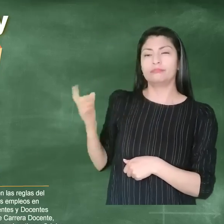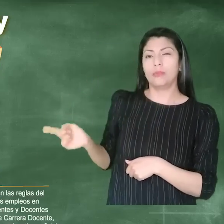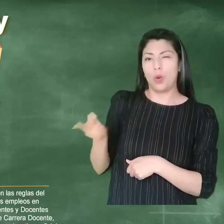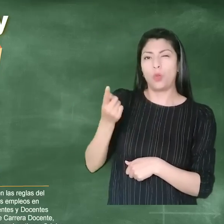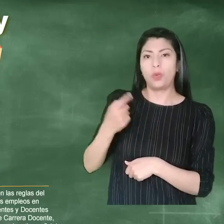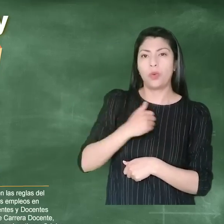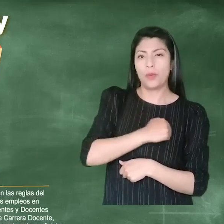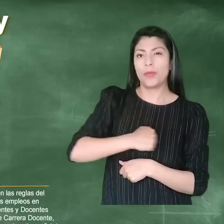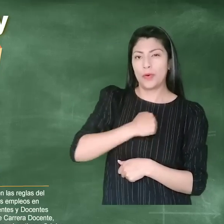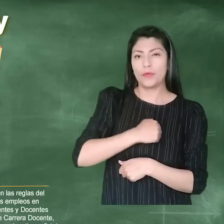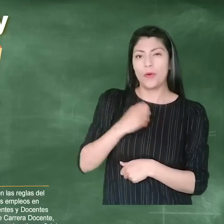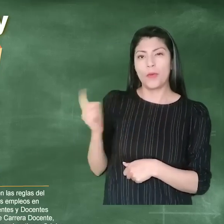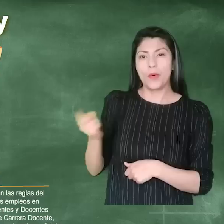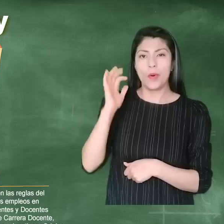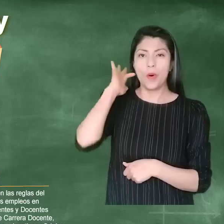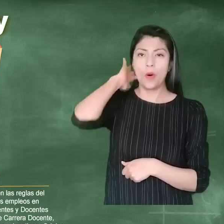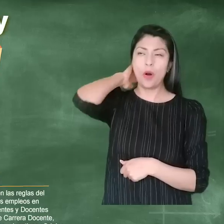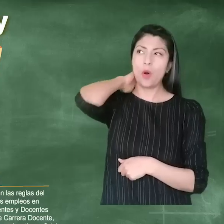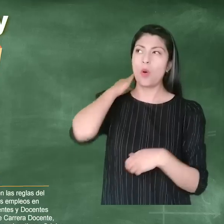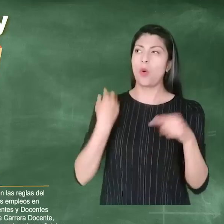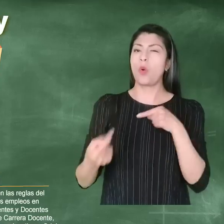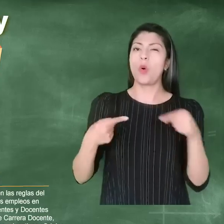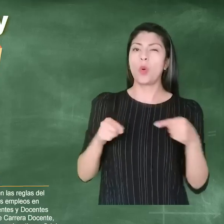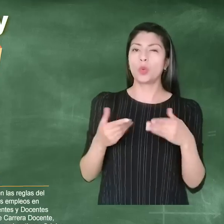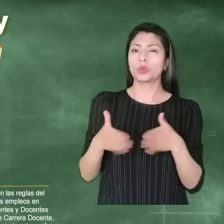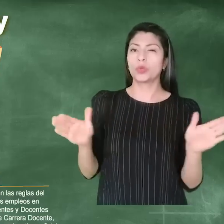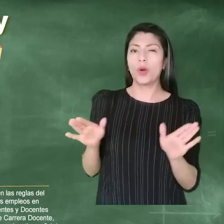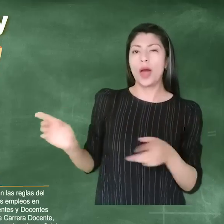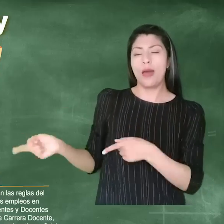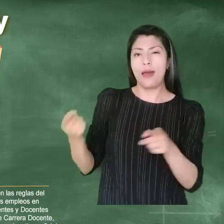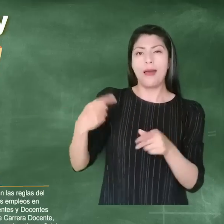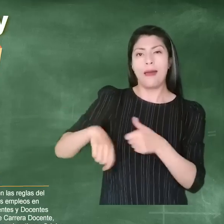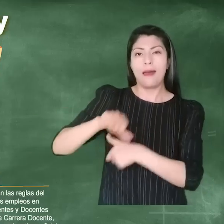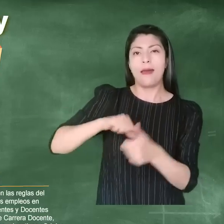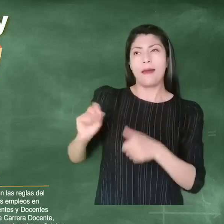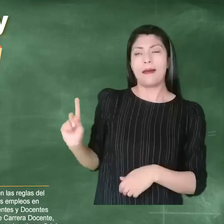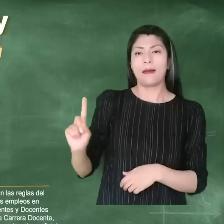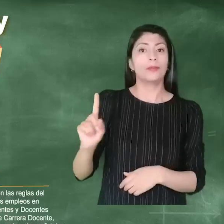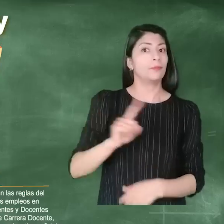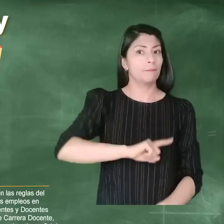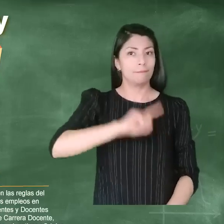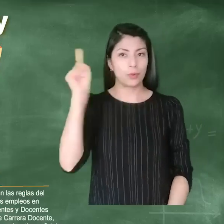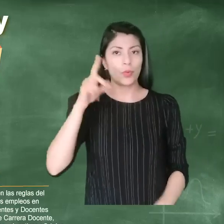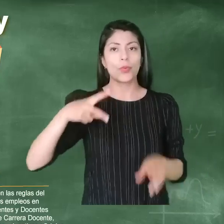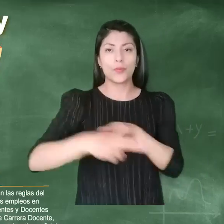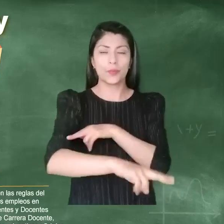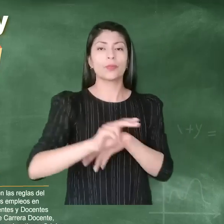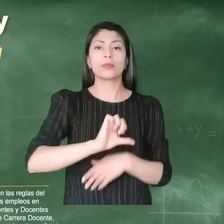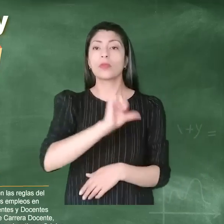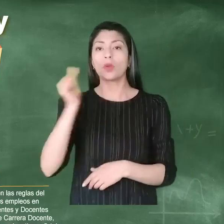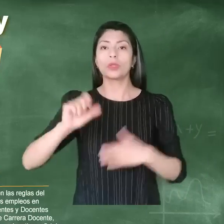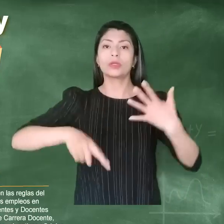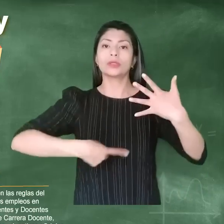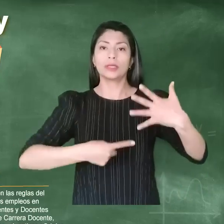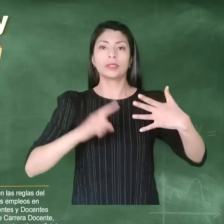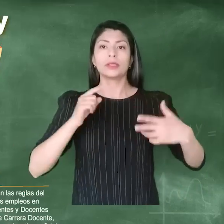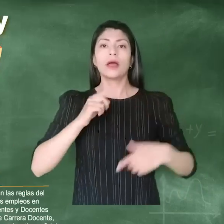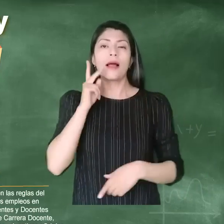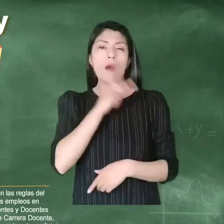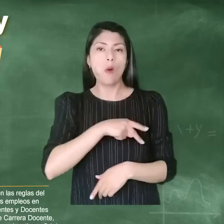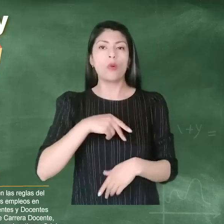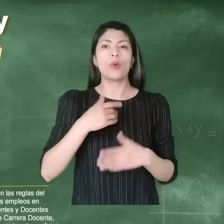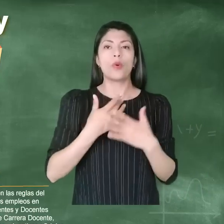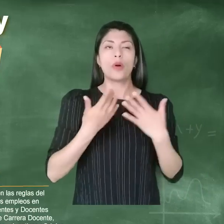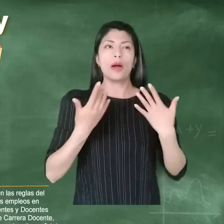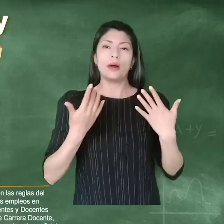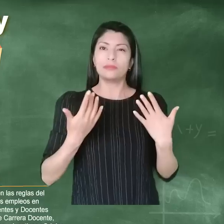persona para la presentación de las pruebas previstas en el concurso abierto de méritos. 6. Realizar acciones